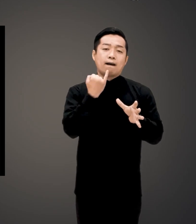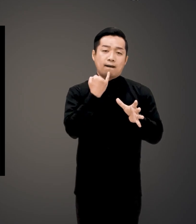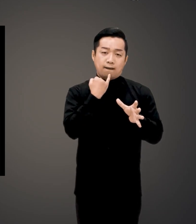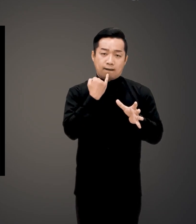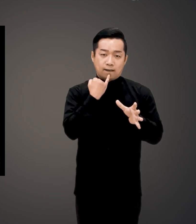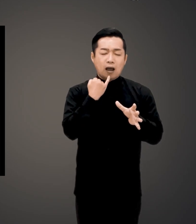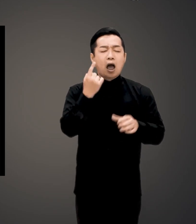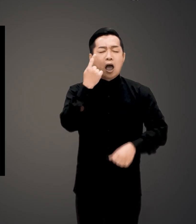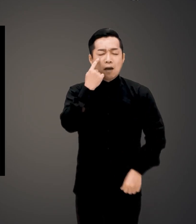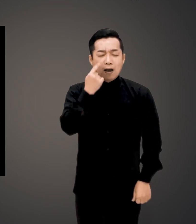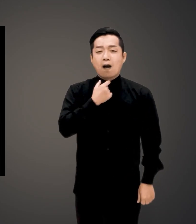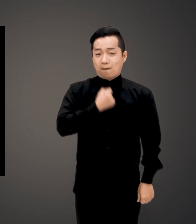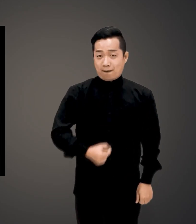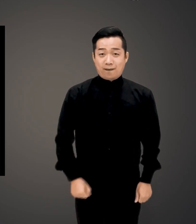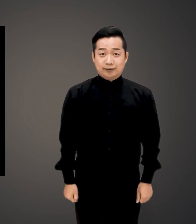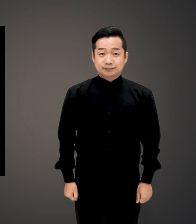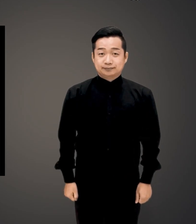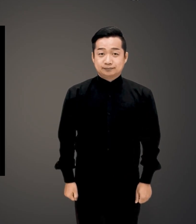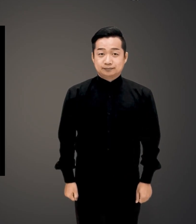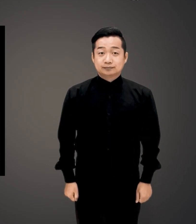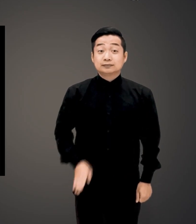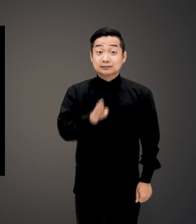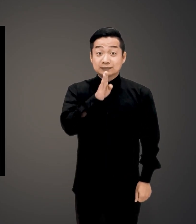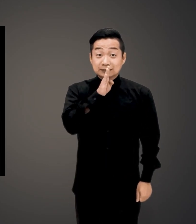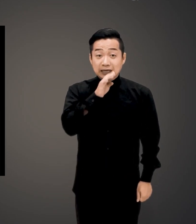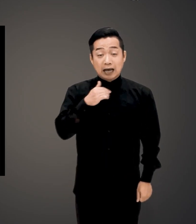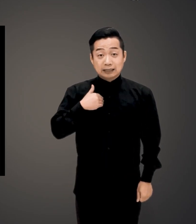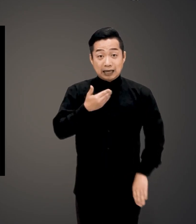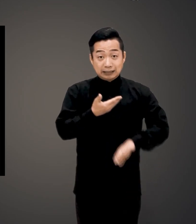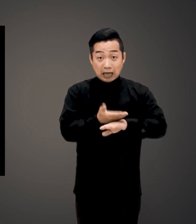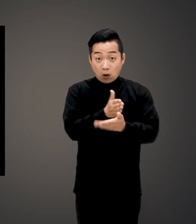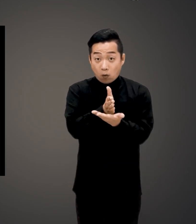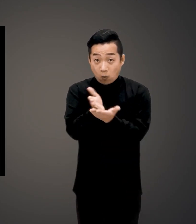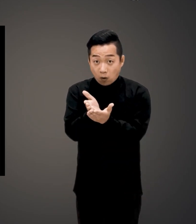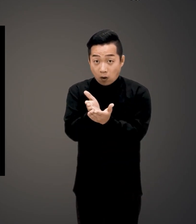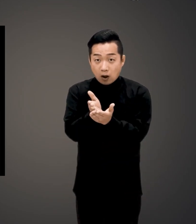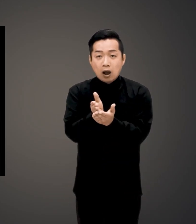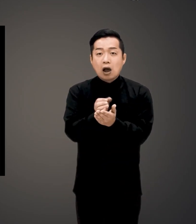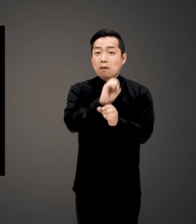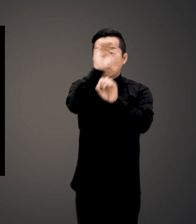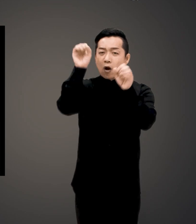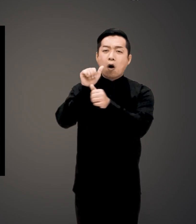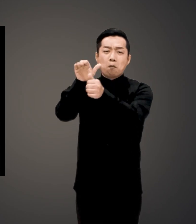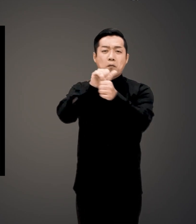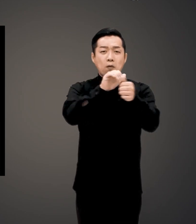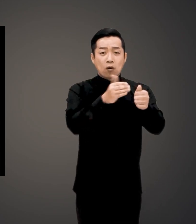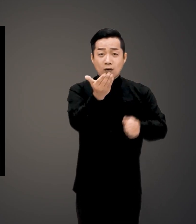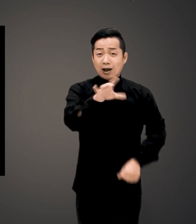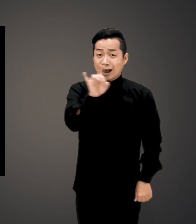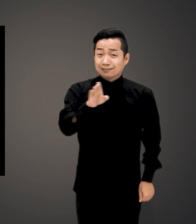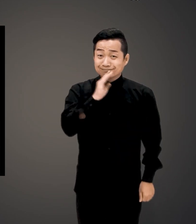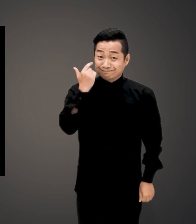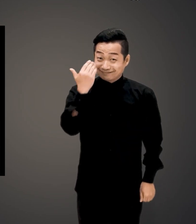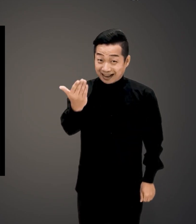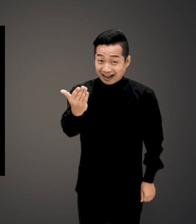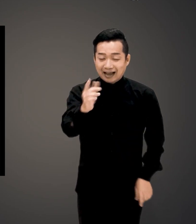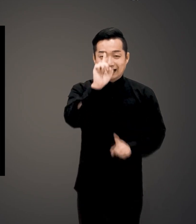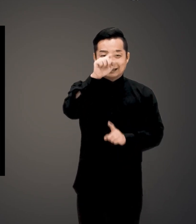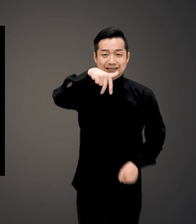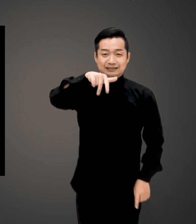오더라도 한번 가보는 거야. 참 나와 다른 종은 각자의 별로 보내버리고, 너도 가끔